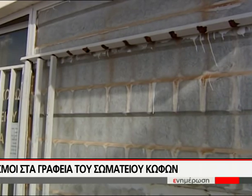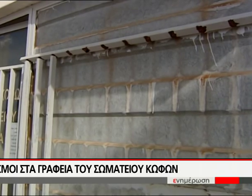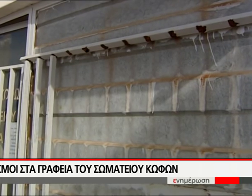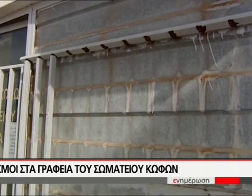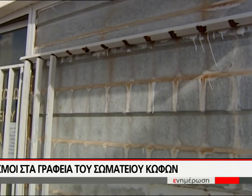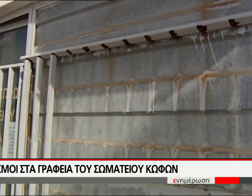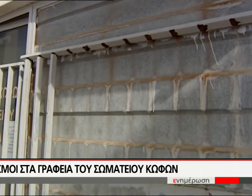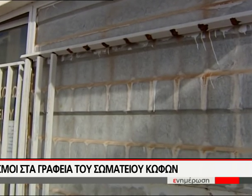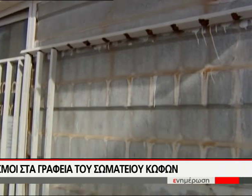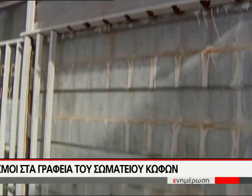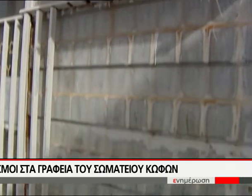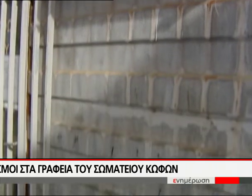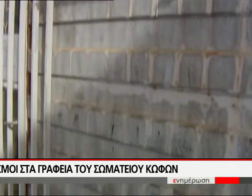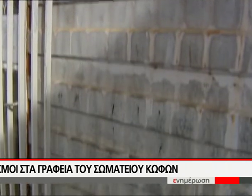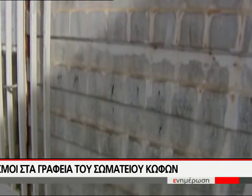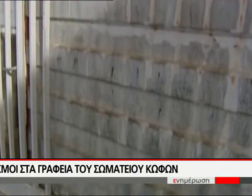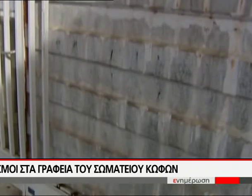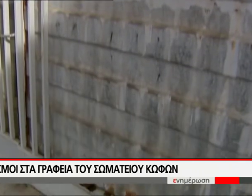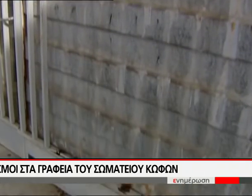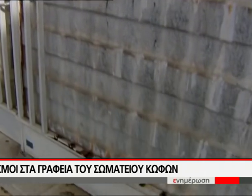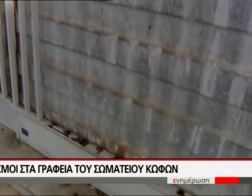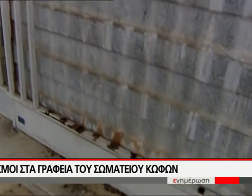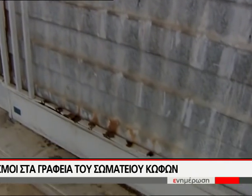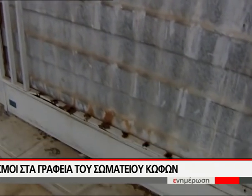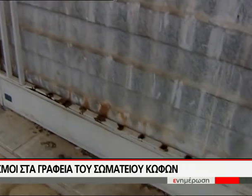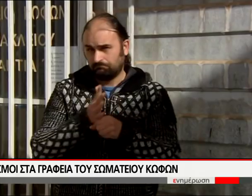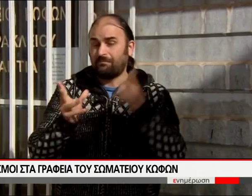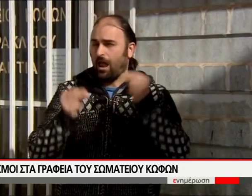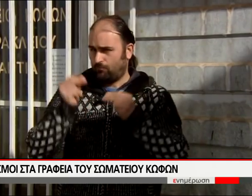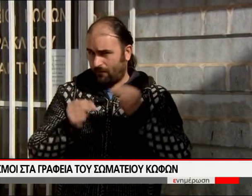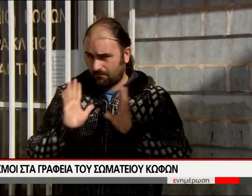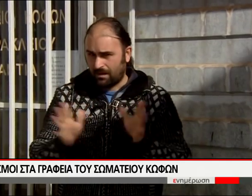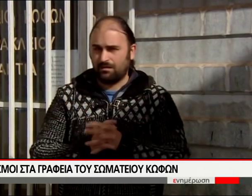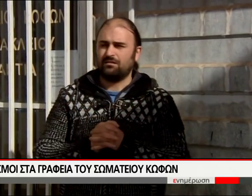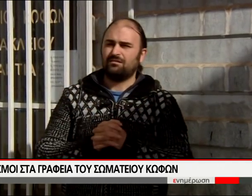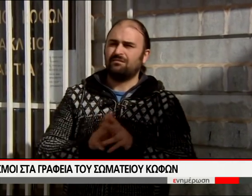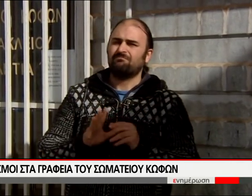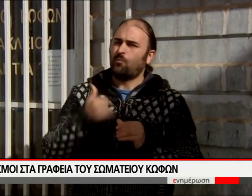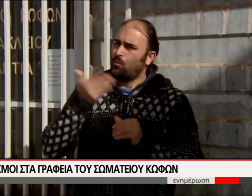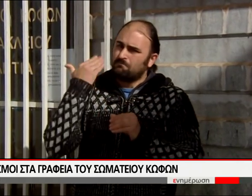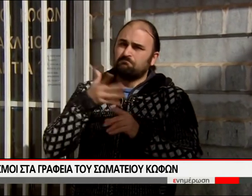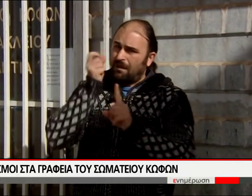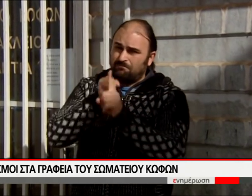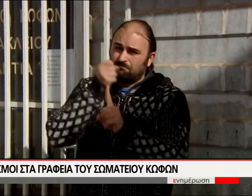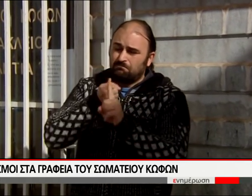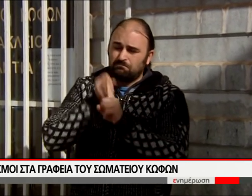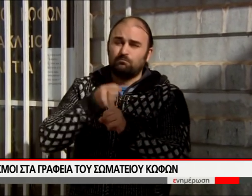Κοφών Νομού Ηρακλείου Κάντια και Αθλητικό Σύλλογο Κοφών Κρήτης Μίνωας. Την Τετάρτη έγινε ένας βανδαλισμός στο σωματείο. Ήρθαμε, είχαν